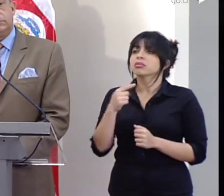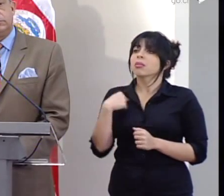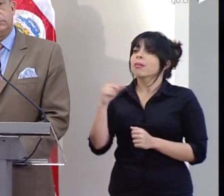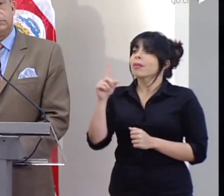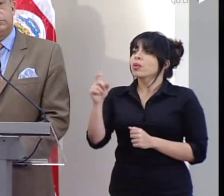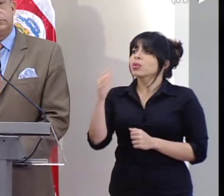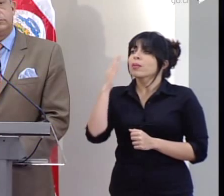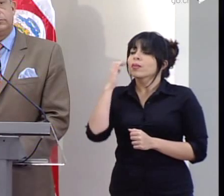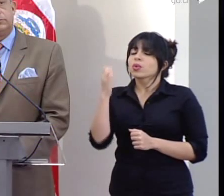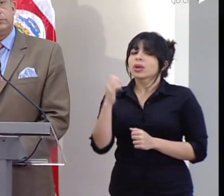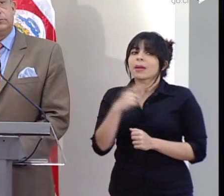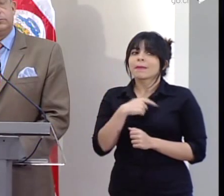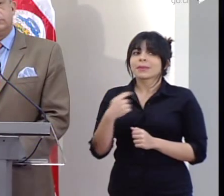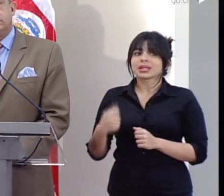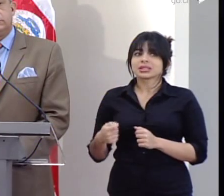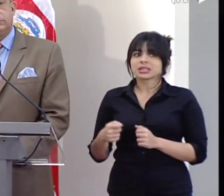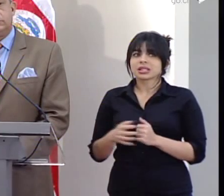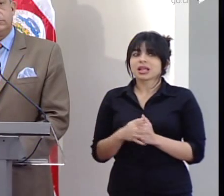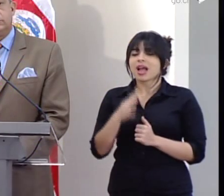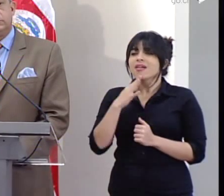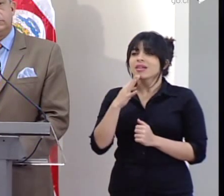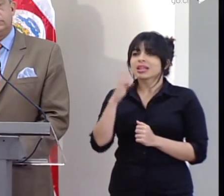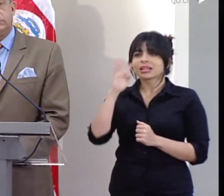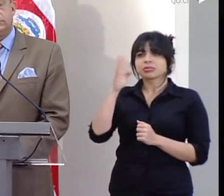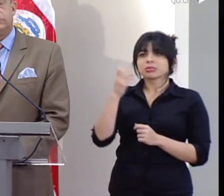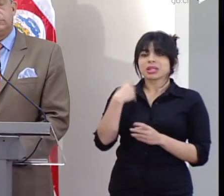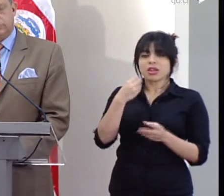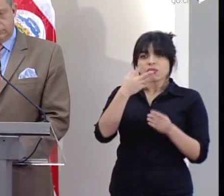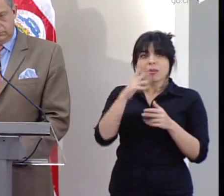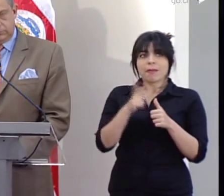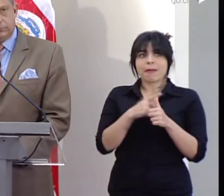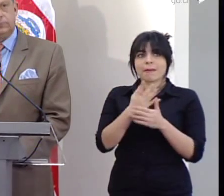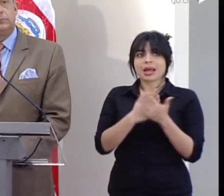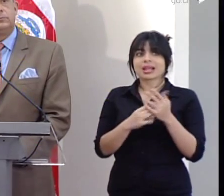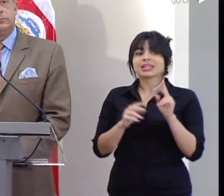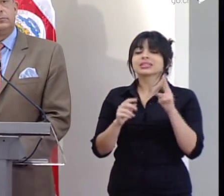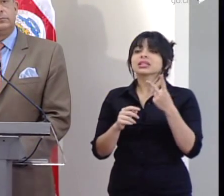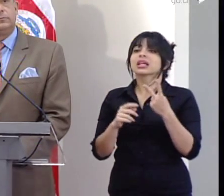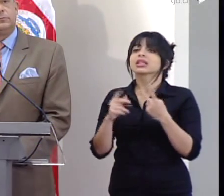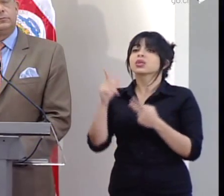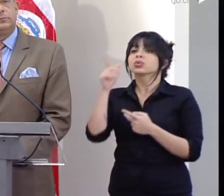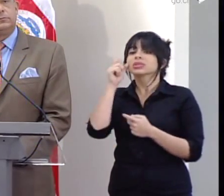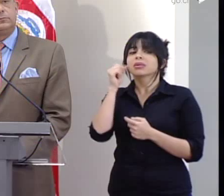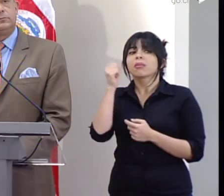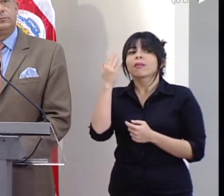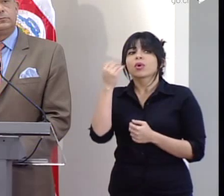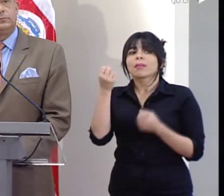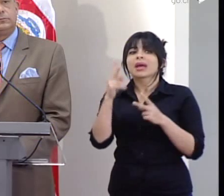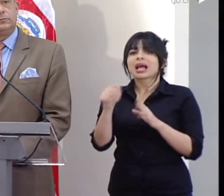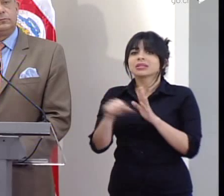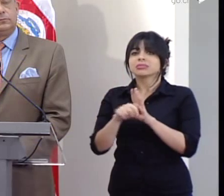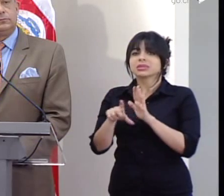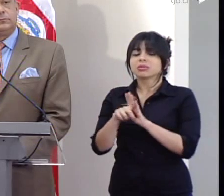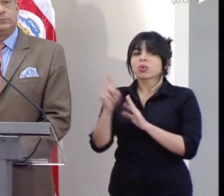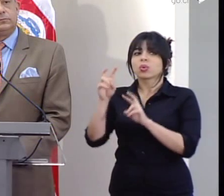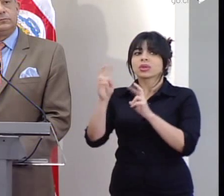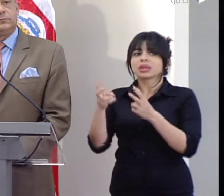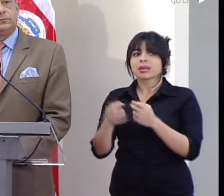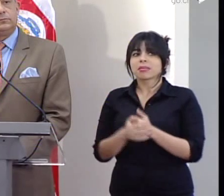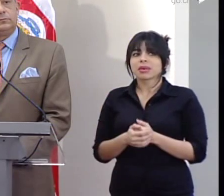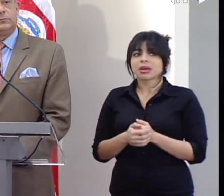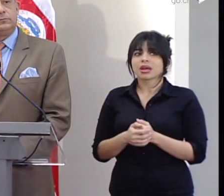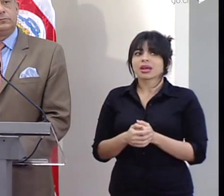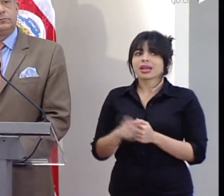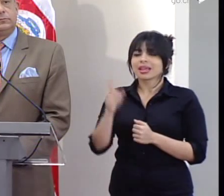pregunto por qué el presidente habla de especulación si tiene la información de primera mano. Y la siguiente, don Luis Guillermo, ¿por qué dejarle a la Asamblea Legislativa un tema